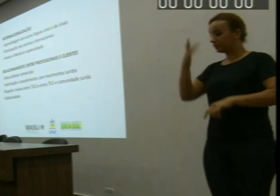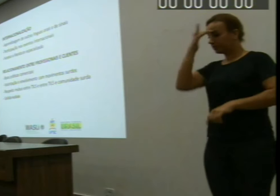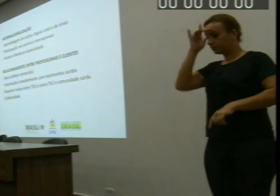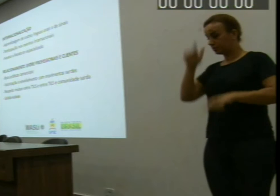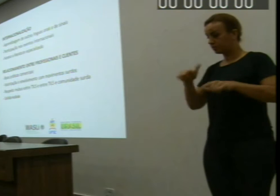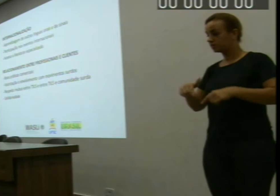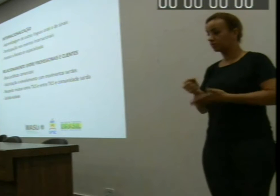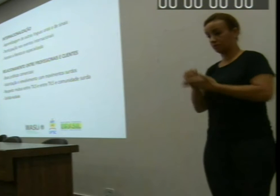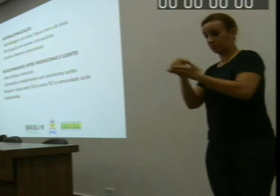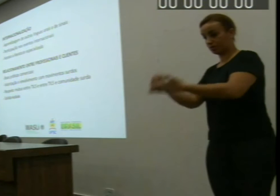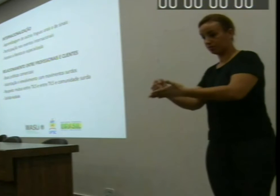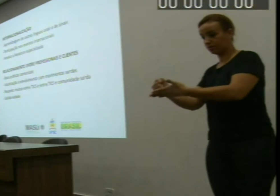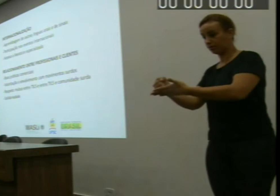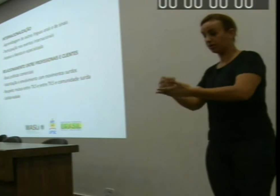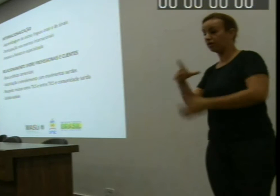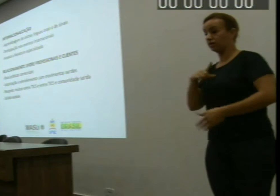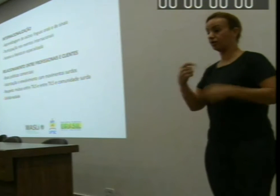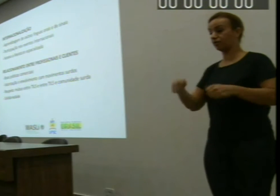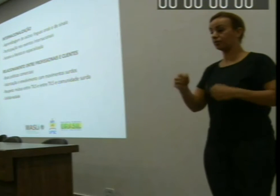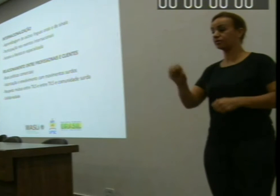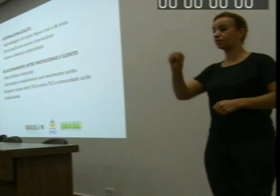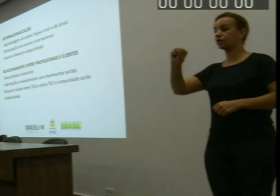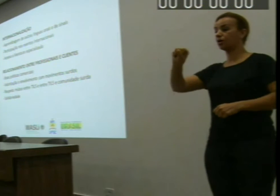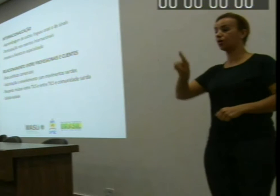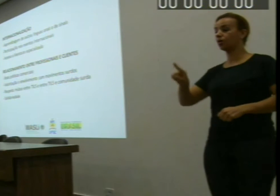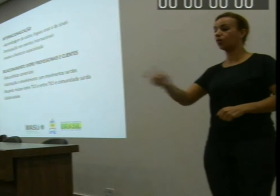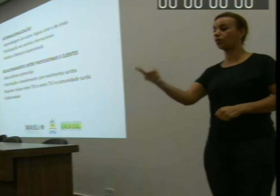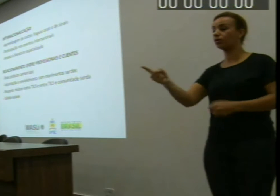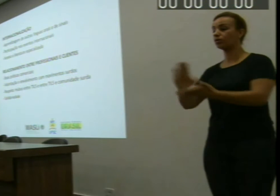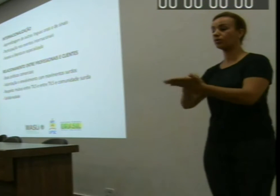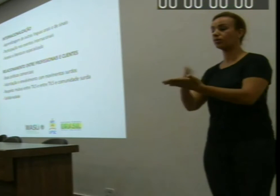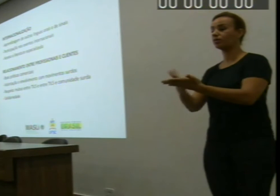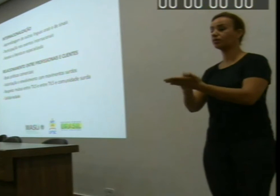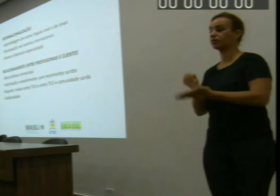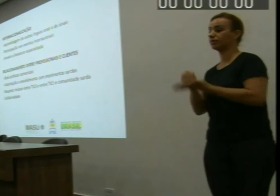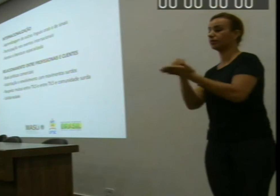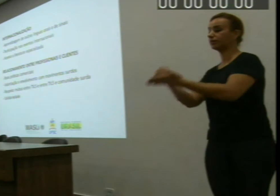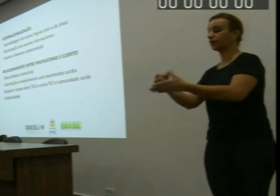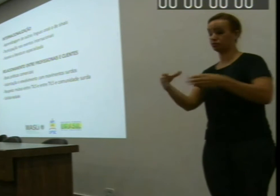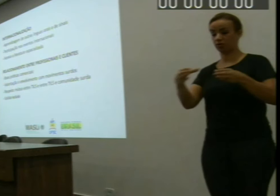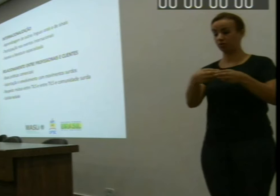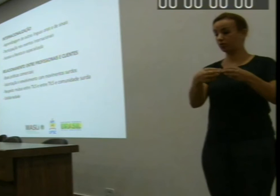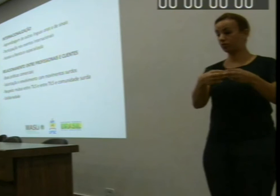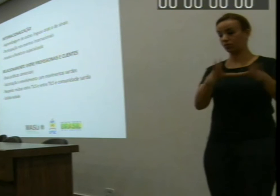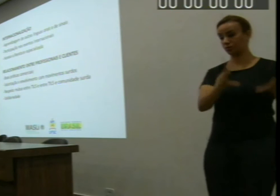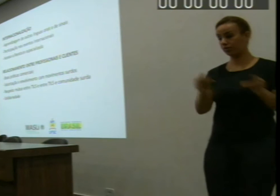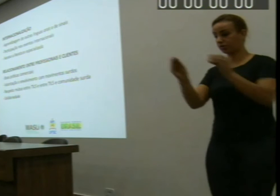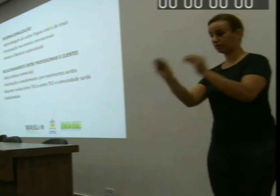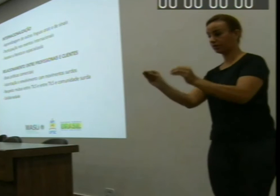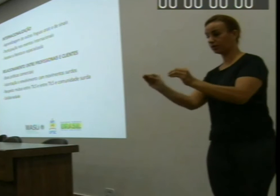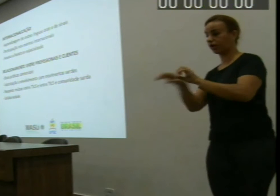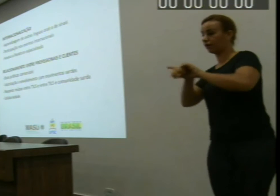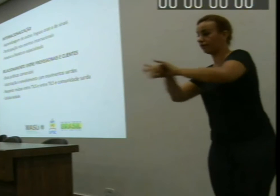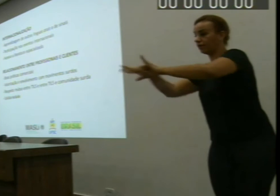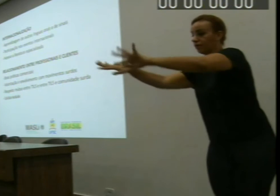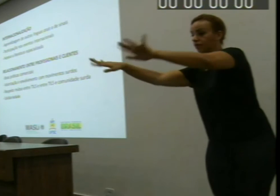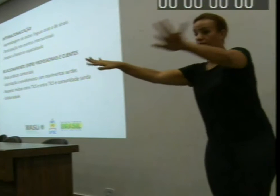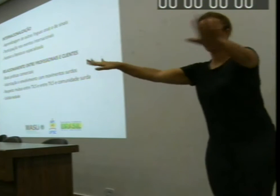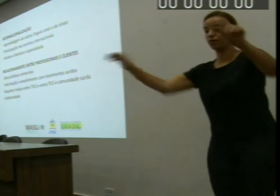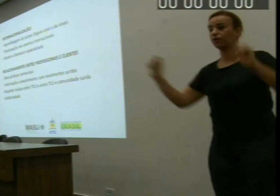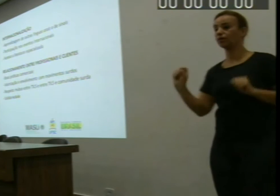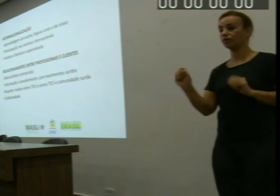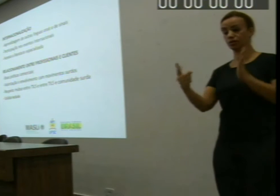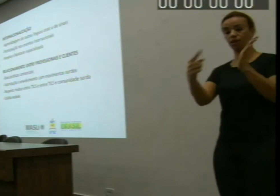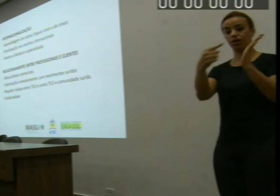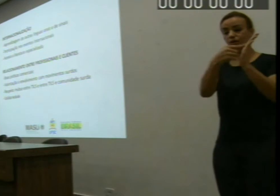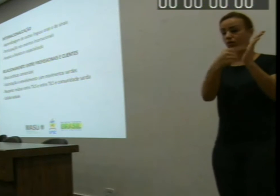colocar no mínimo oito intérpretes nessa Central E aí esse intérprete da central vai com ele em todas as repartições com agenda Como já tem